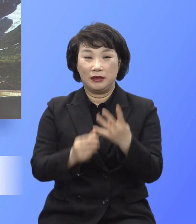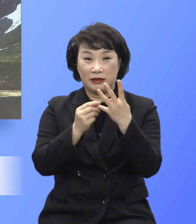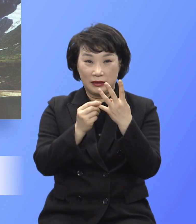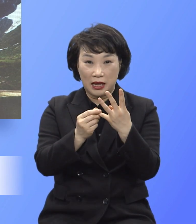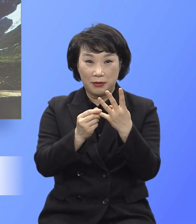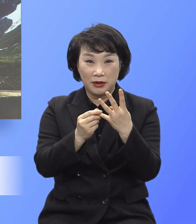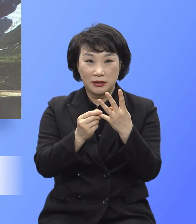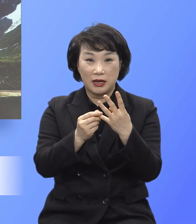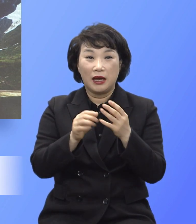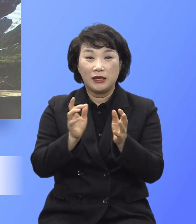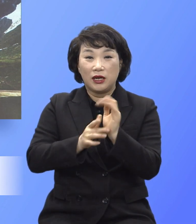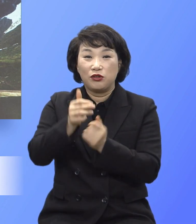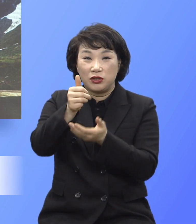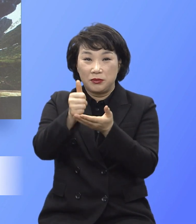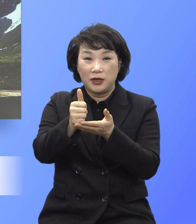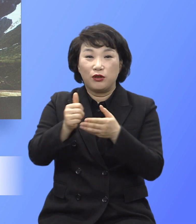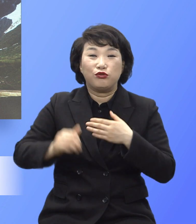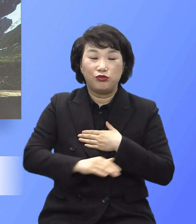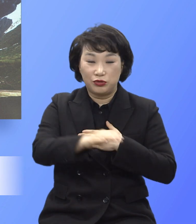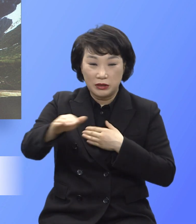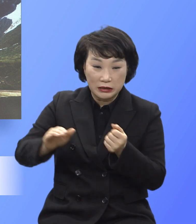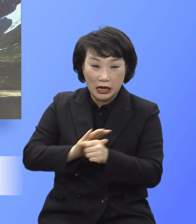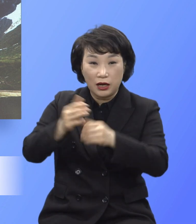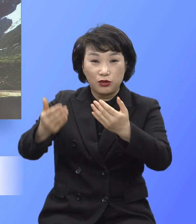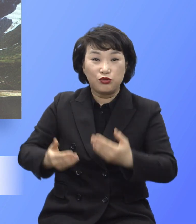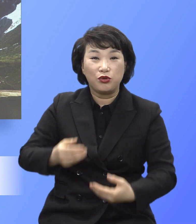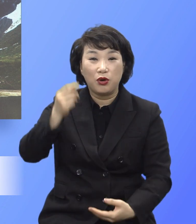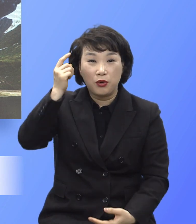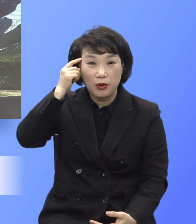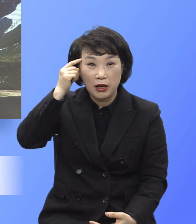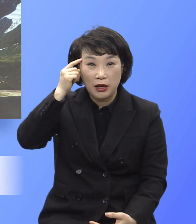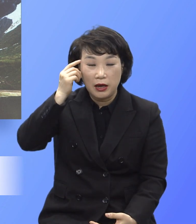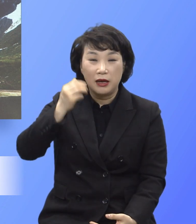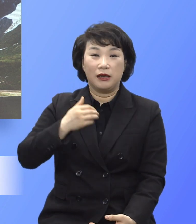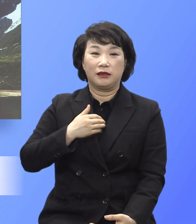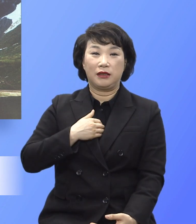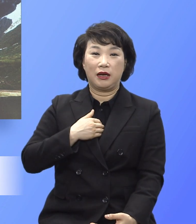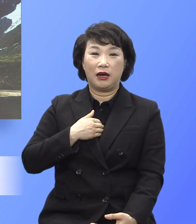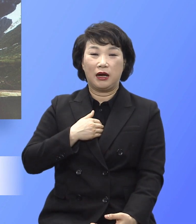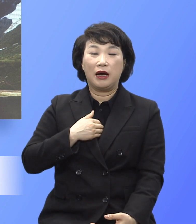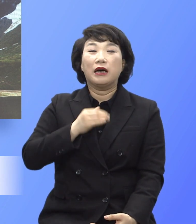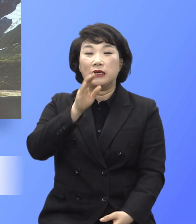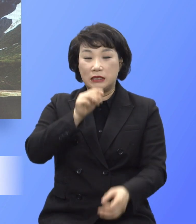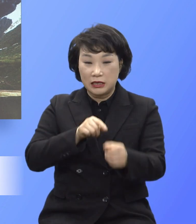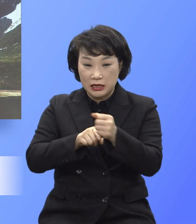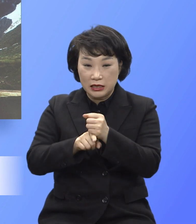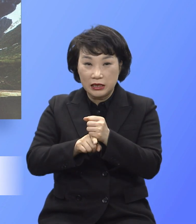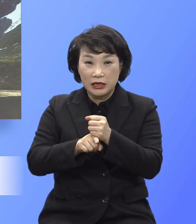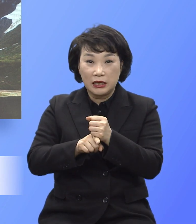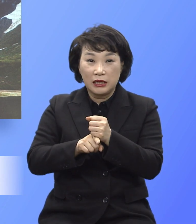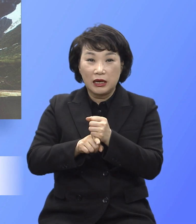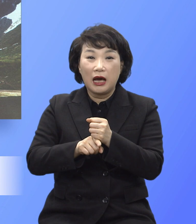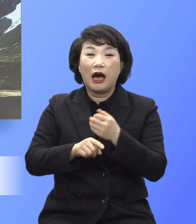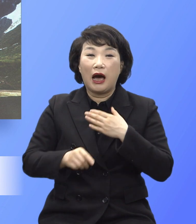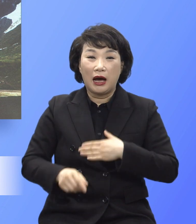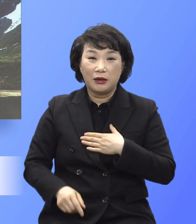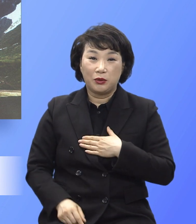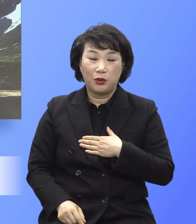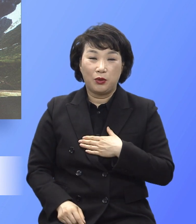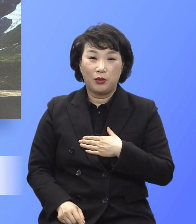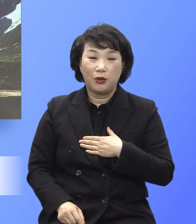번째, 예수께서 우리를 사랑하신 것은 내가 진리라고 하는 진리를